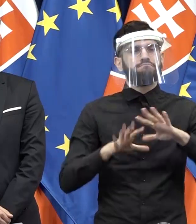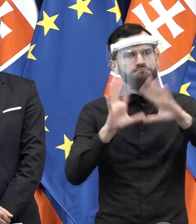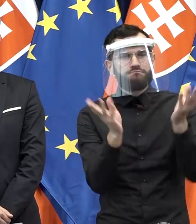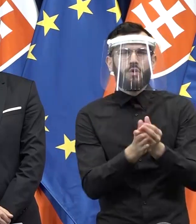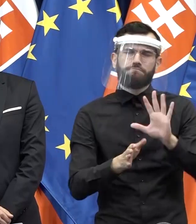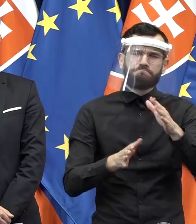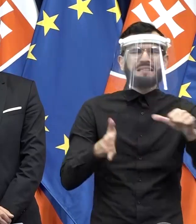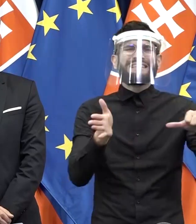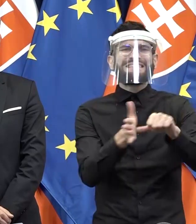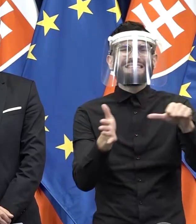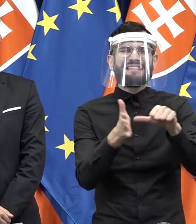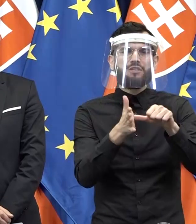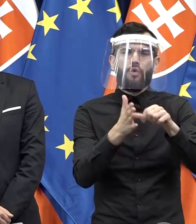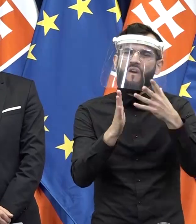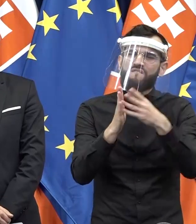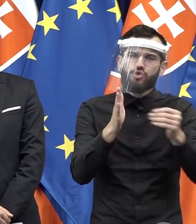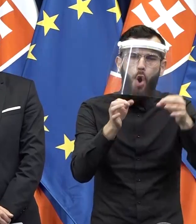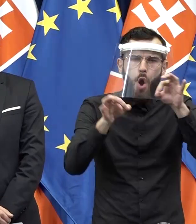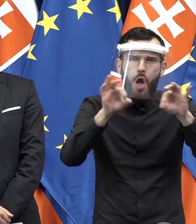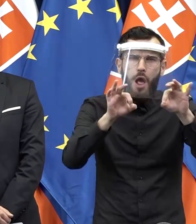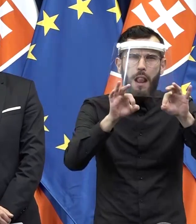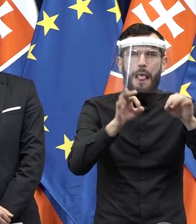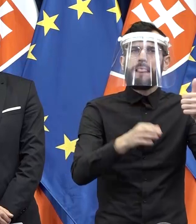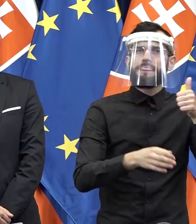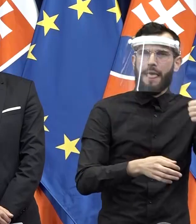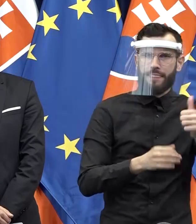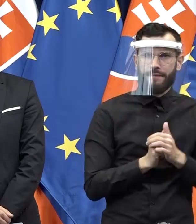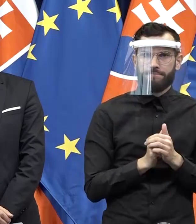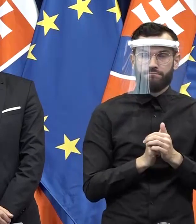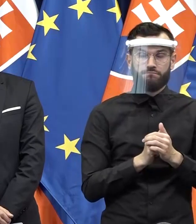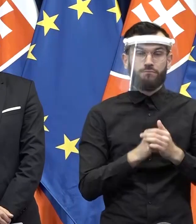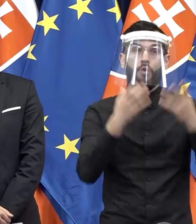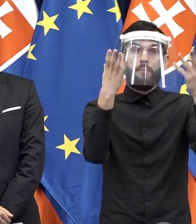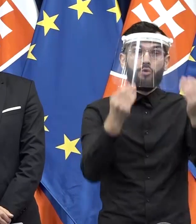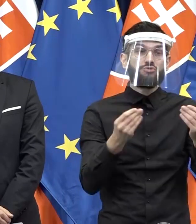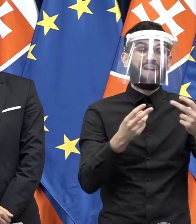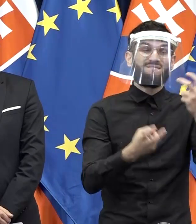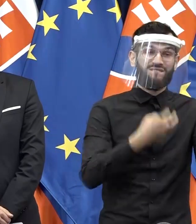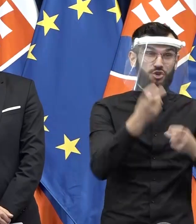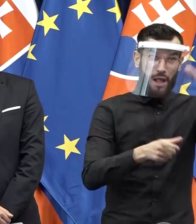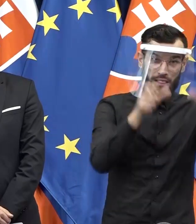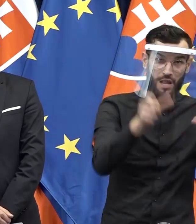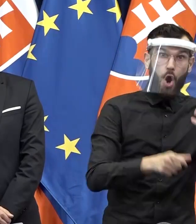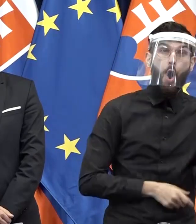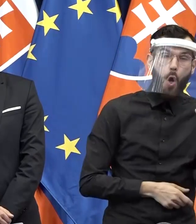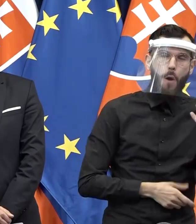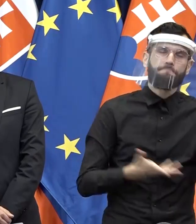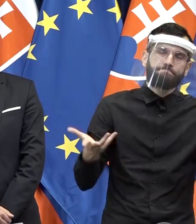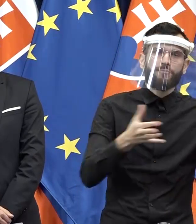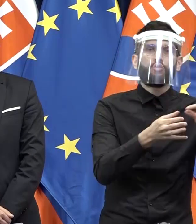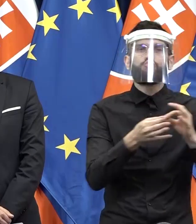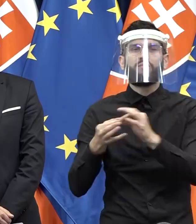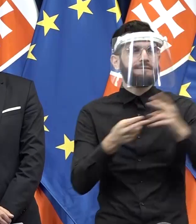približne do tých tisíc vzoriek denne. Samozrejme, počet vyšetrených vzoriek závisí od toho, koľko